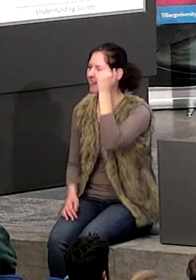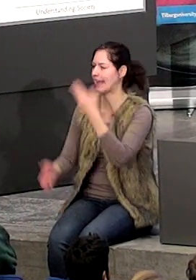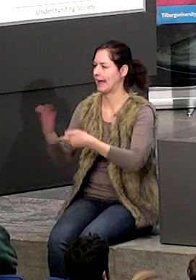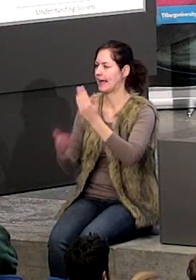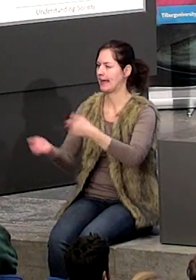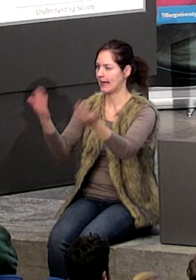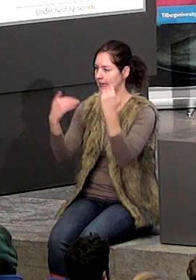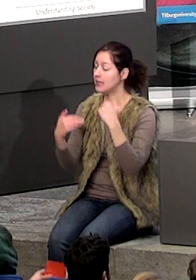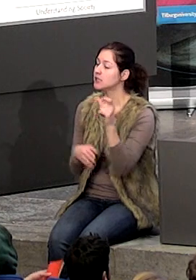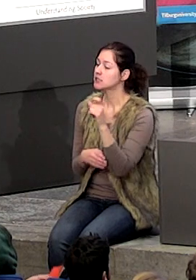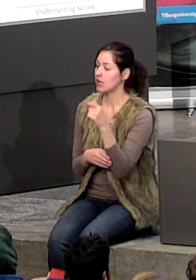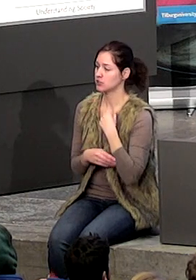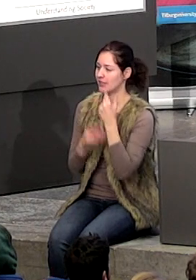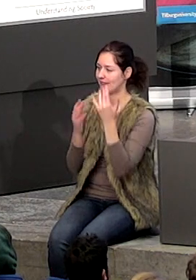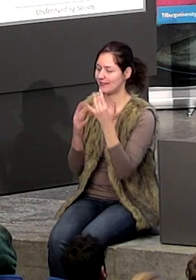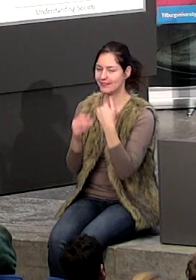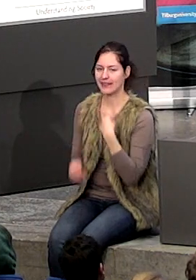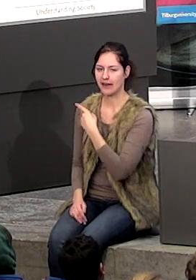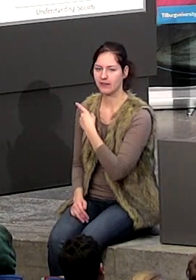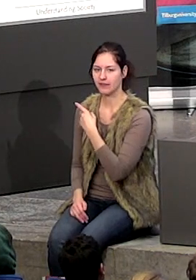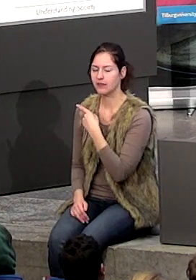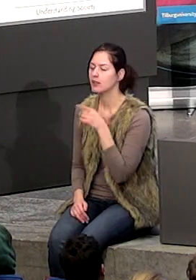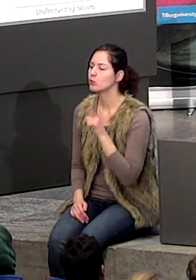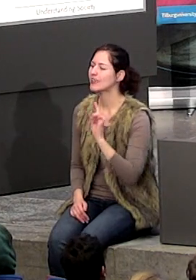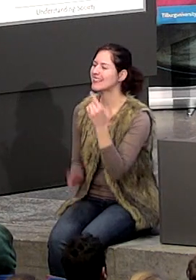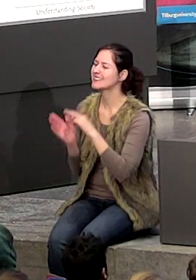gaan zo meteen tellen. Daar moet ik eventjes iets technisch voor doen.